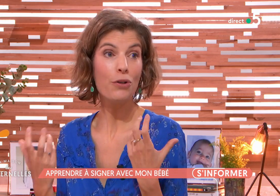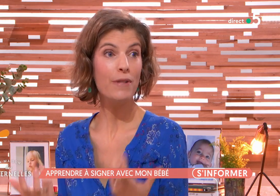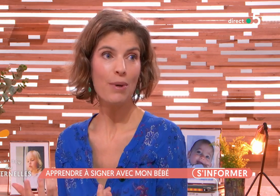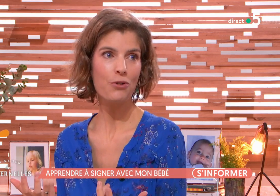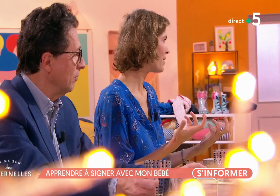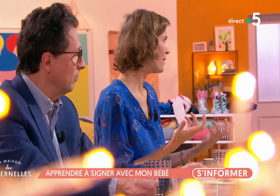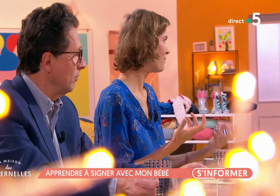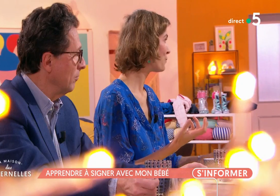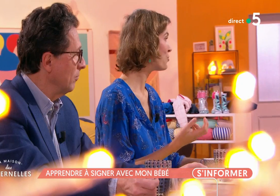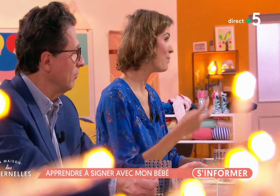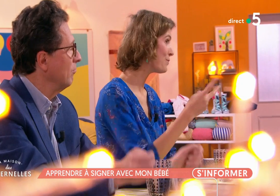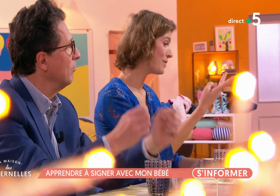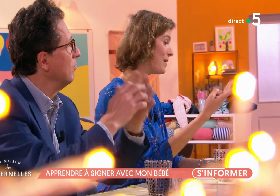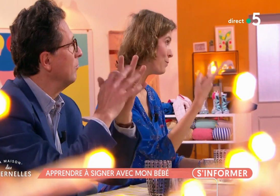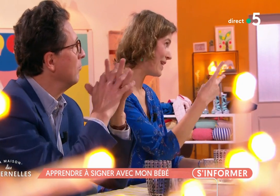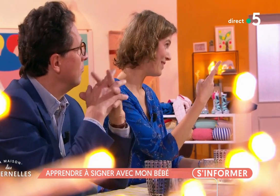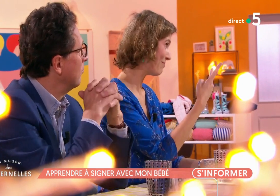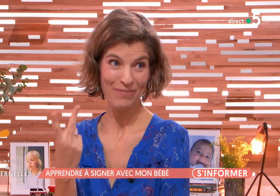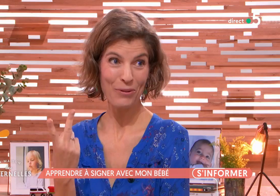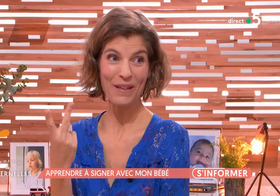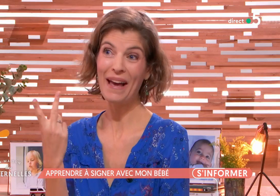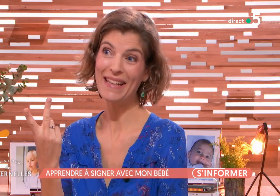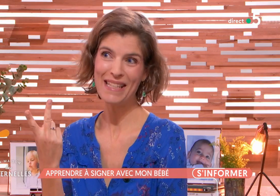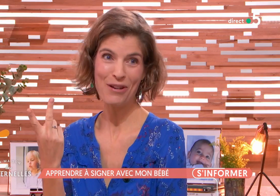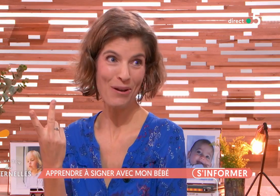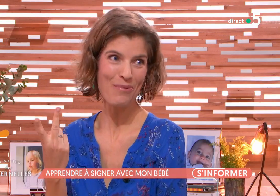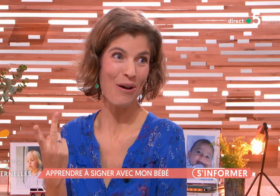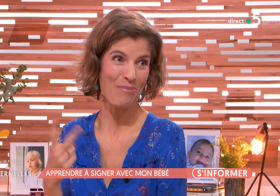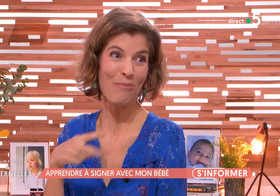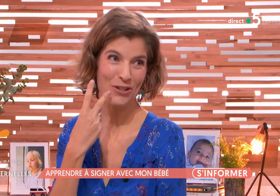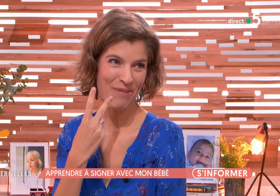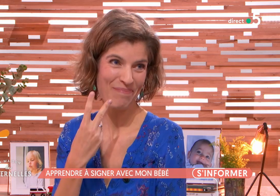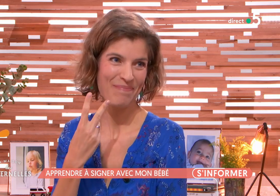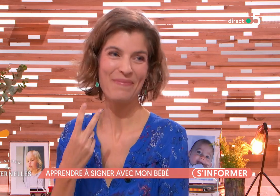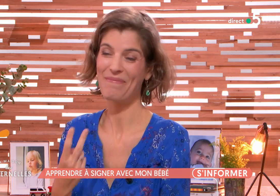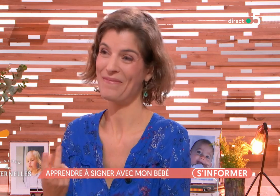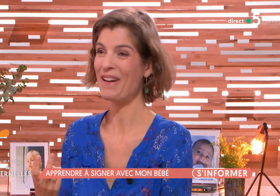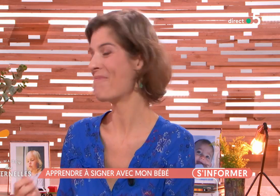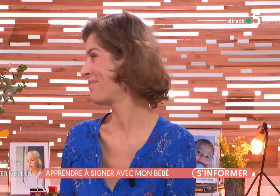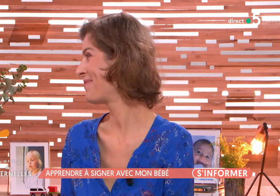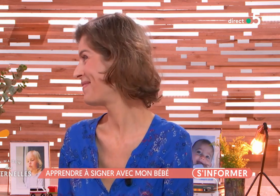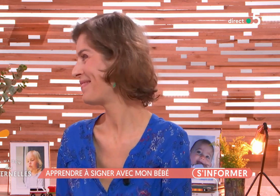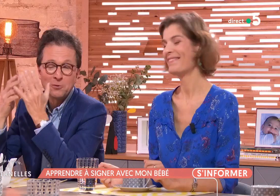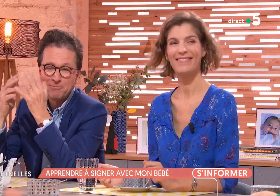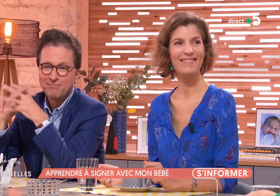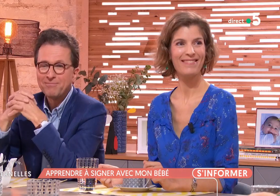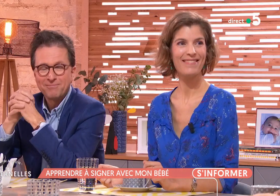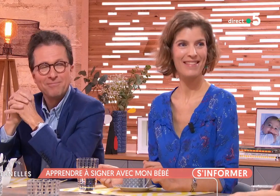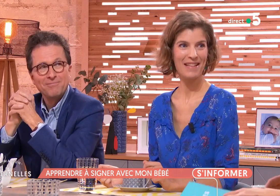code visuel de chaque pays. Donc, au Japon, ce sera lié aux baguettes. Donc, index et majeur pour manger. Les baguettes, C'est forcément en fonction de la